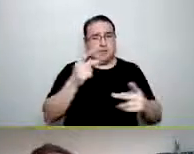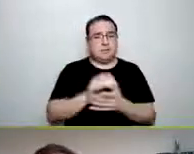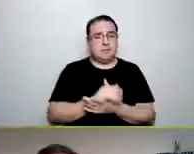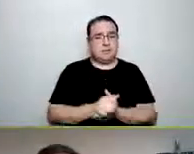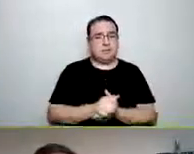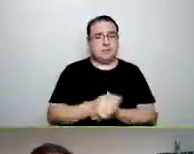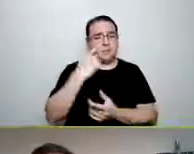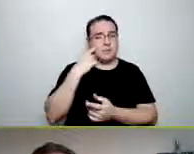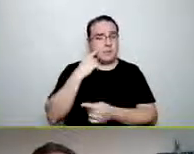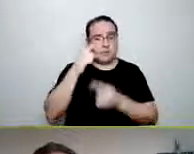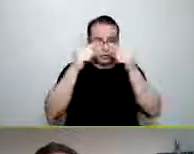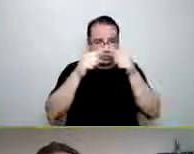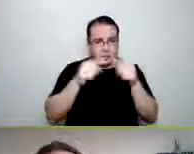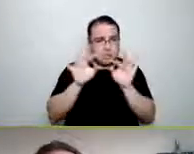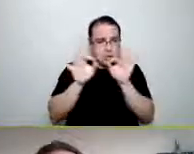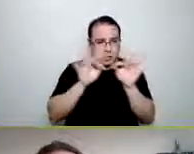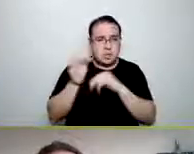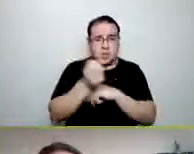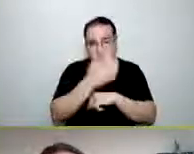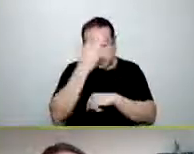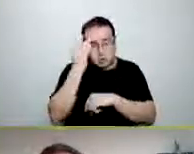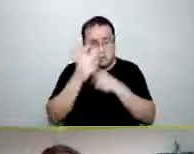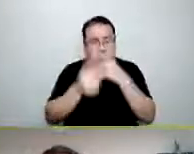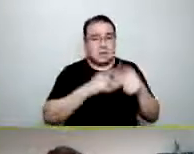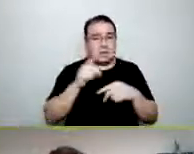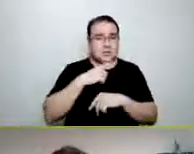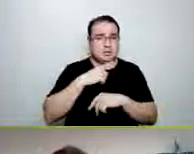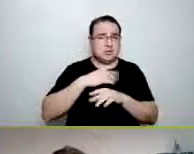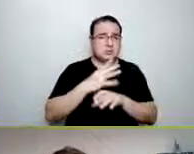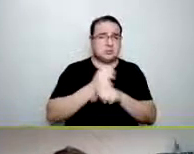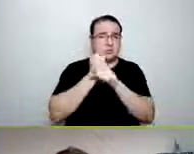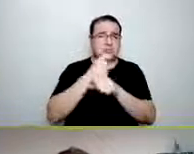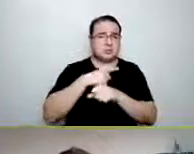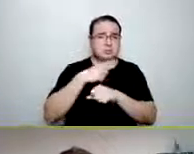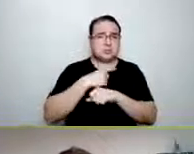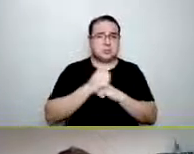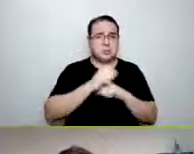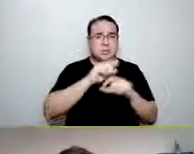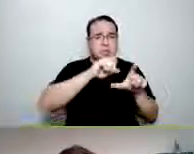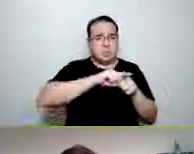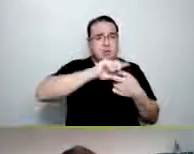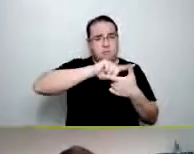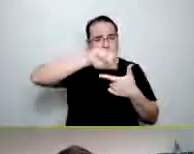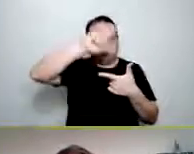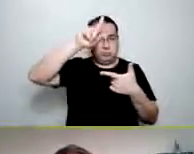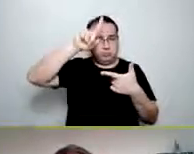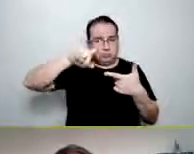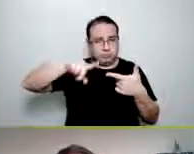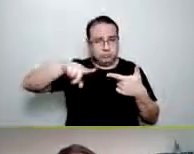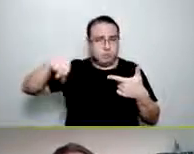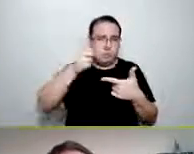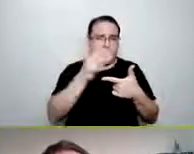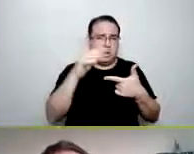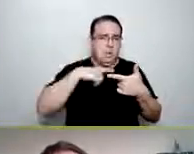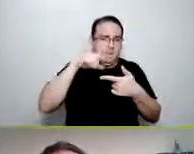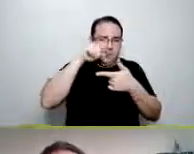Se a gente ordena as línguas por número de falantes, a gente tem uma curva assim, uma curva de Gauss, né? Que tem a propriedade de que o